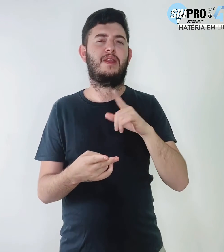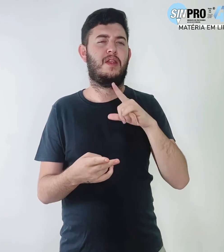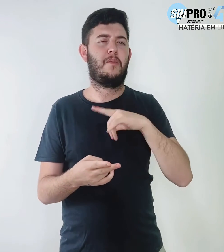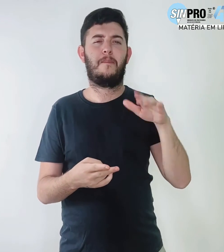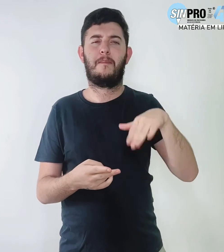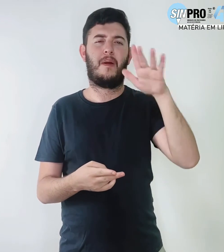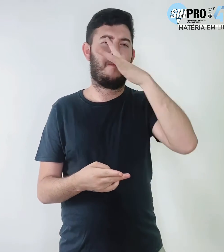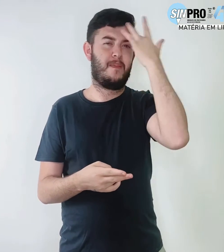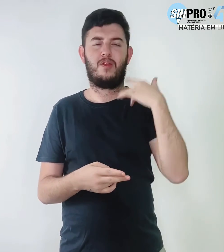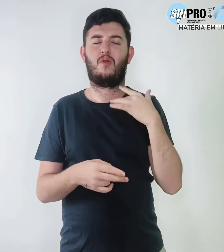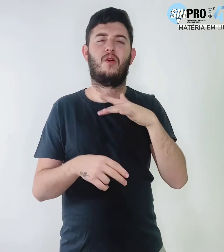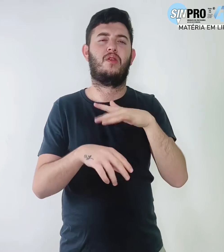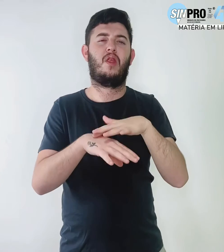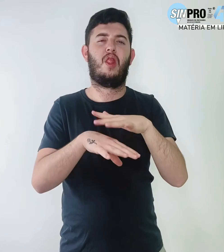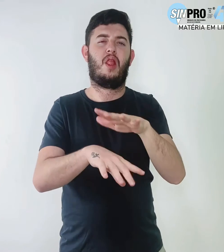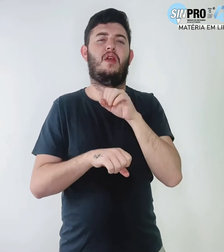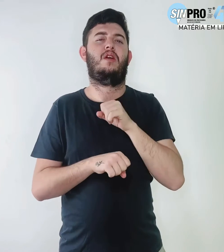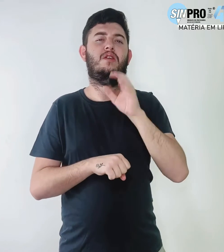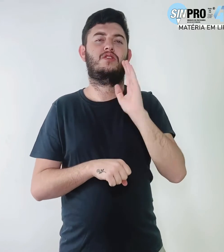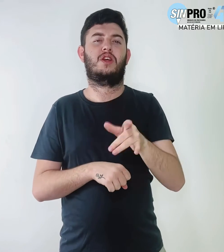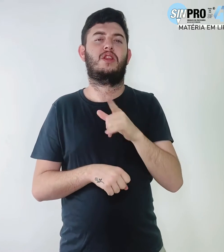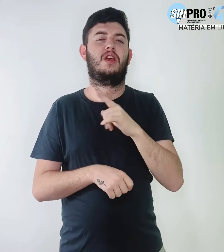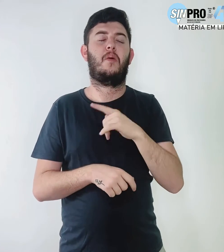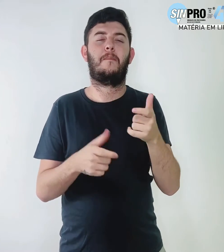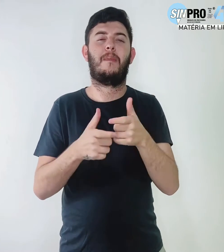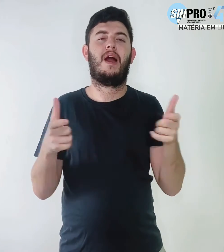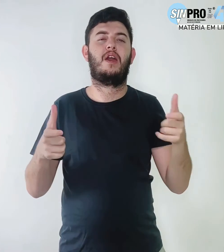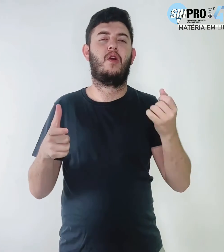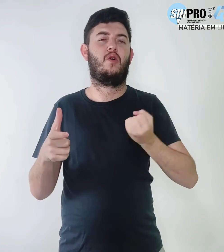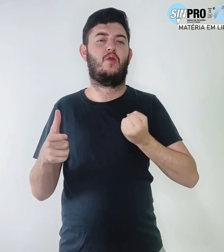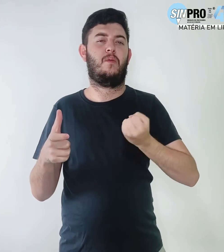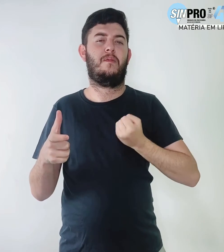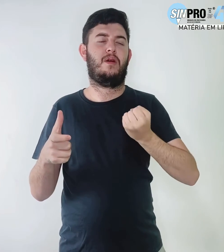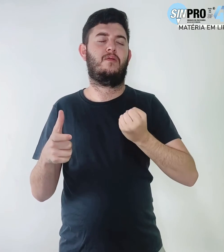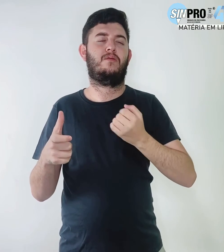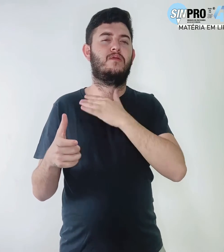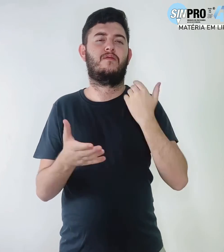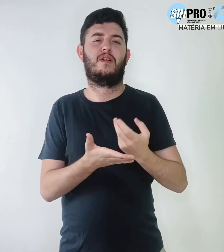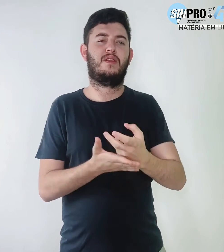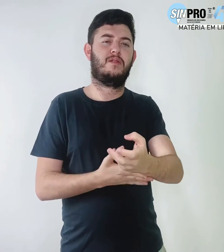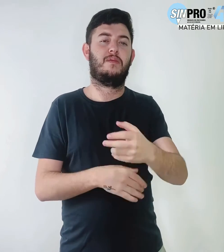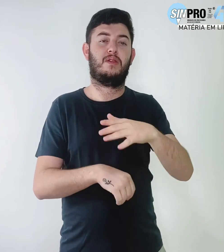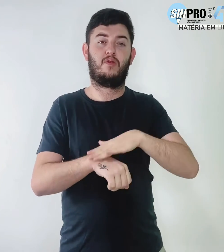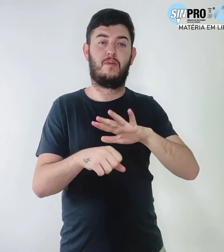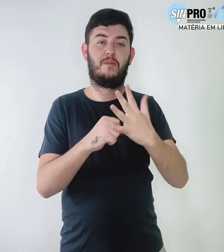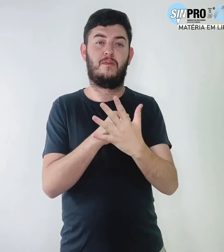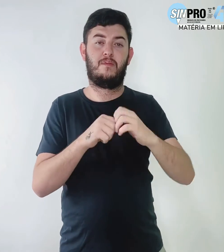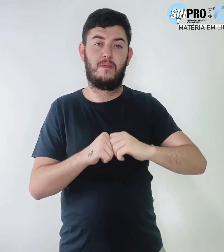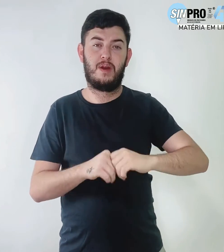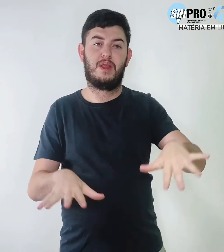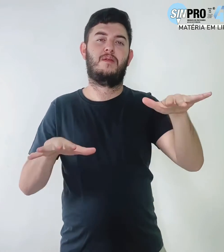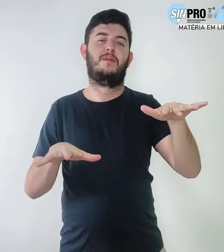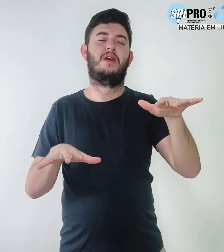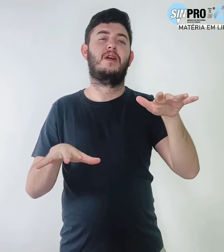de falecimentos desde o início da pandemia, que ultrapassa os Estados Unidos em